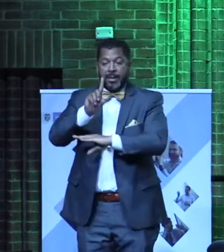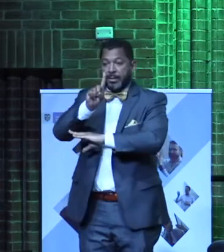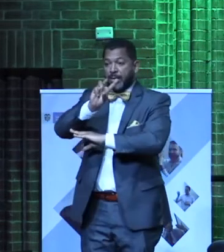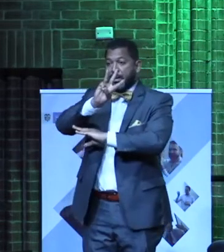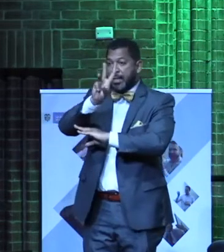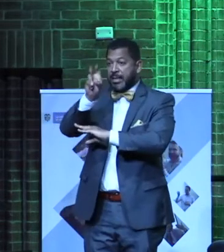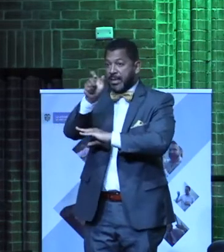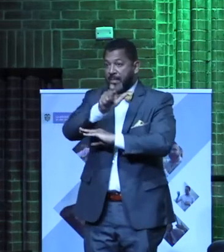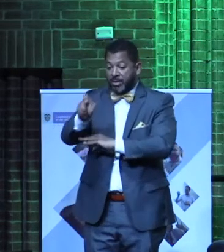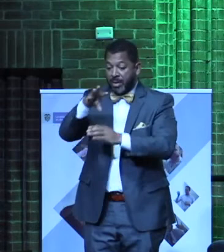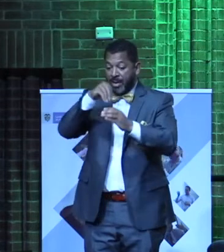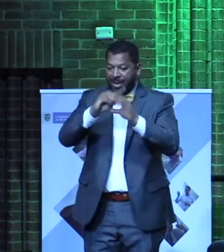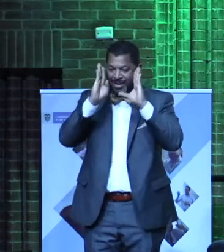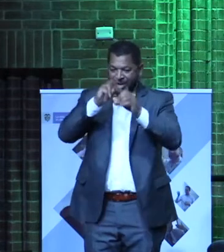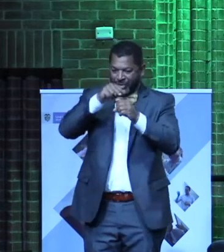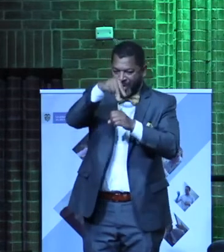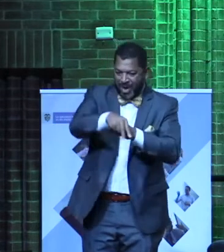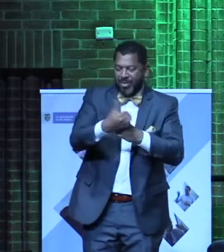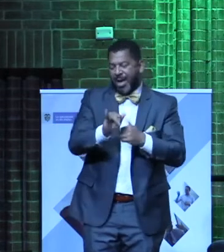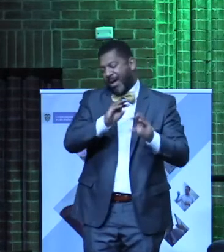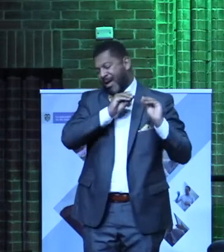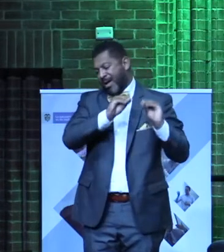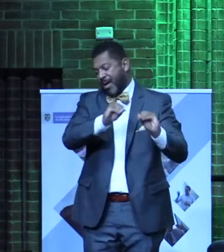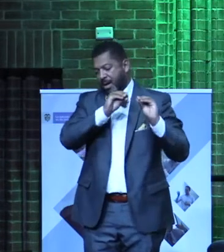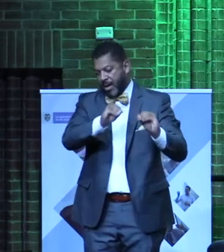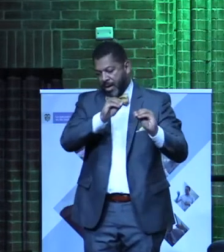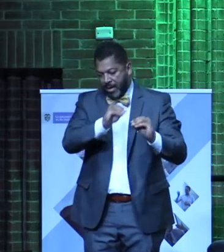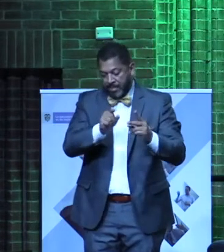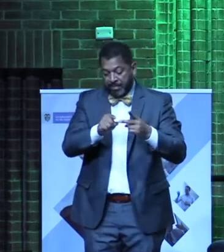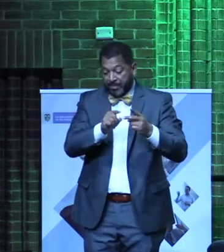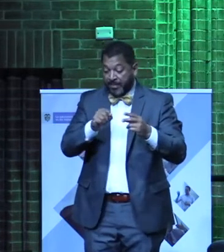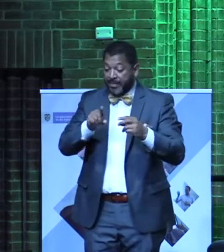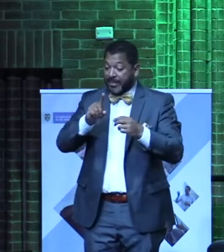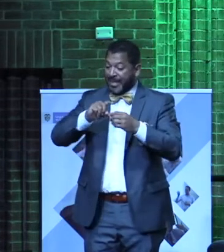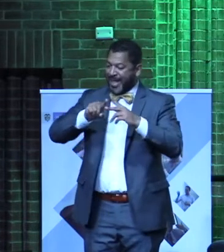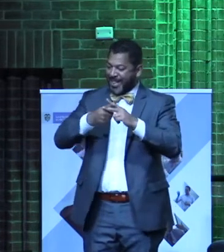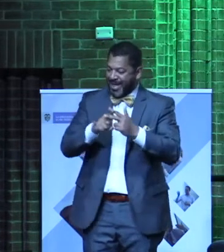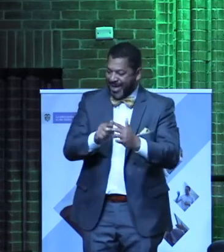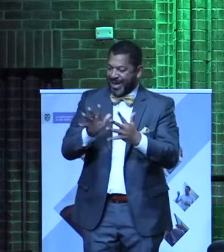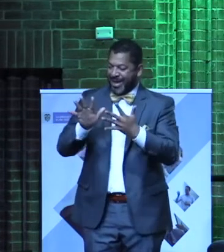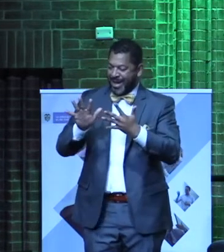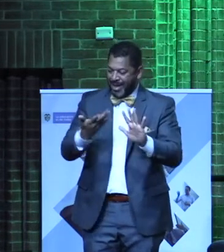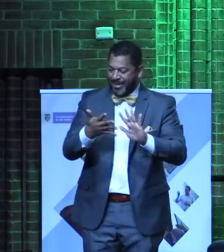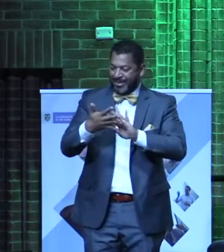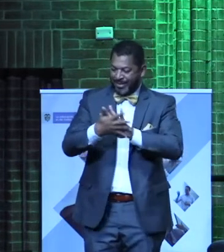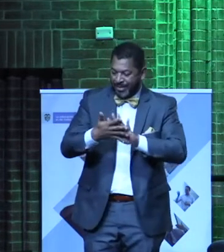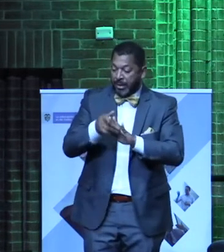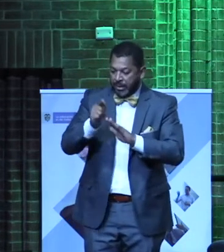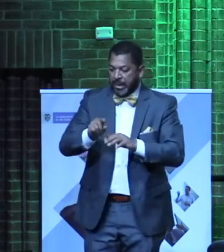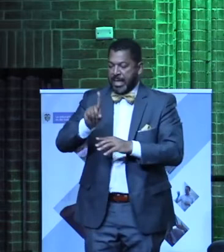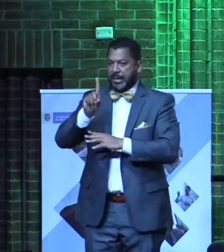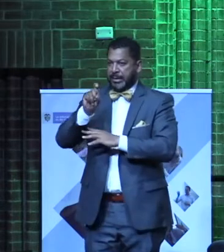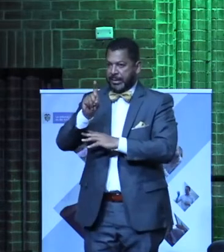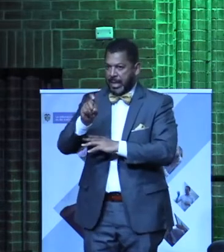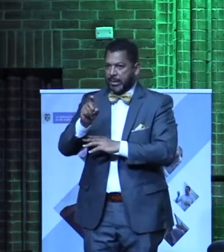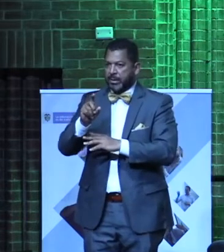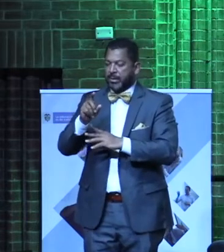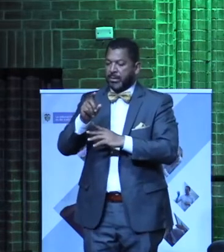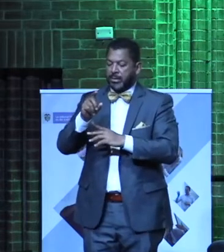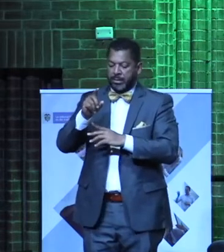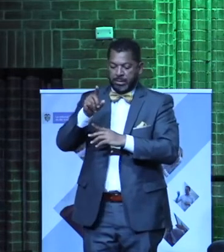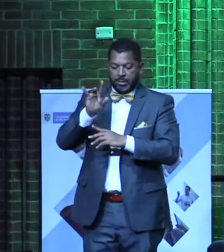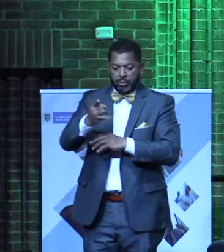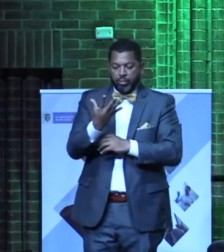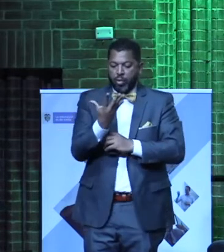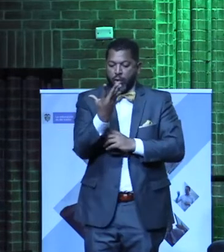servicio al ciudadano, hemos adelantado 6 talleres, uno para